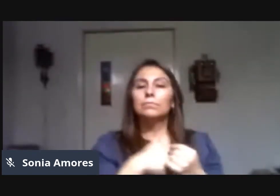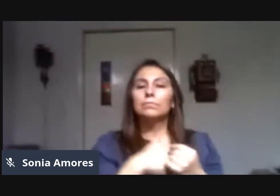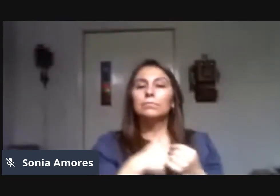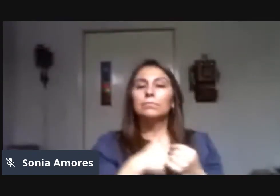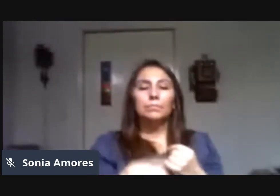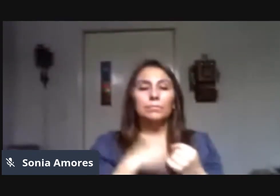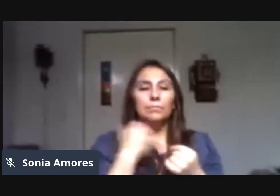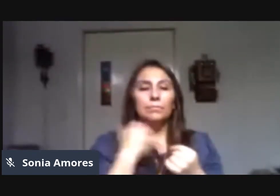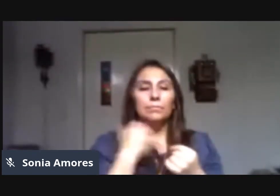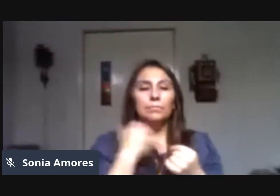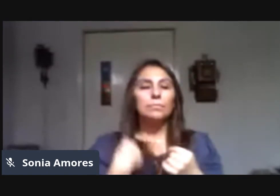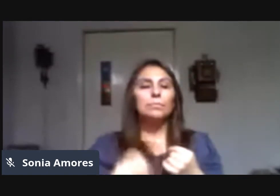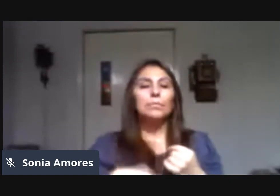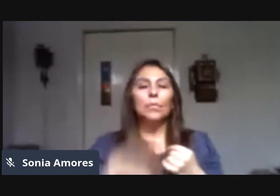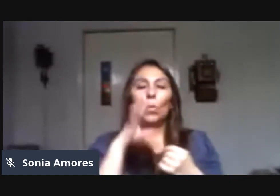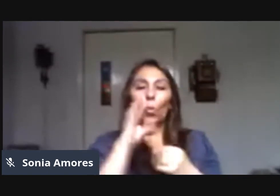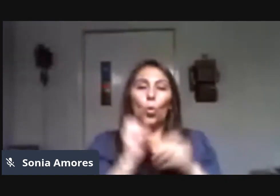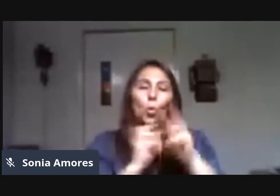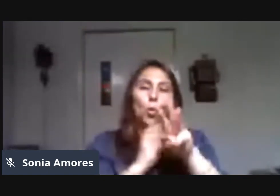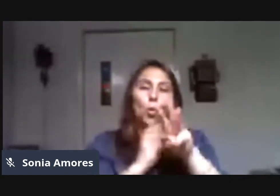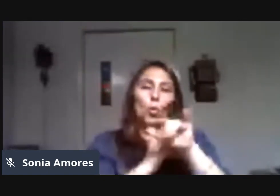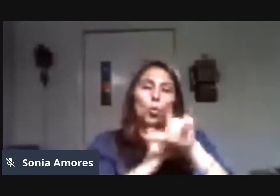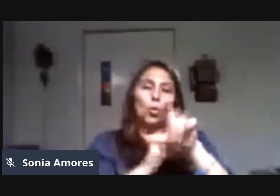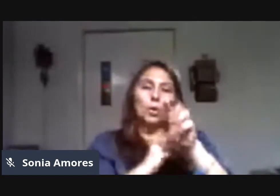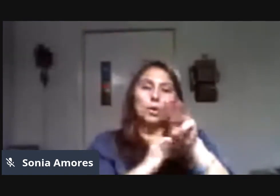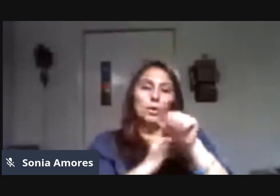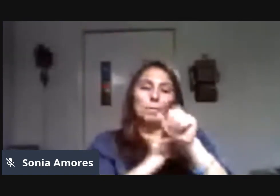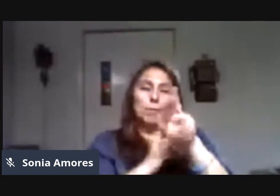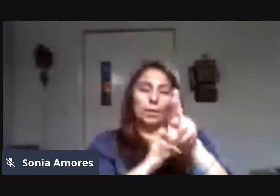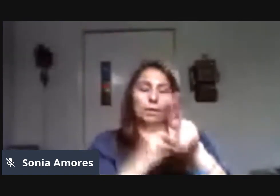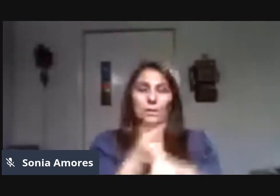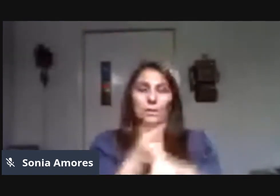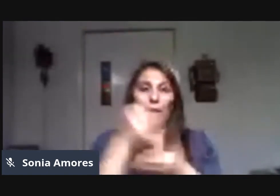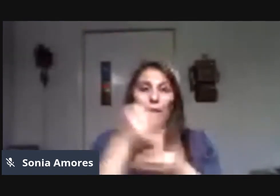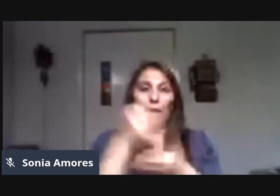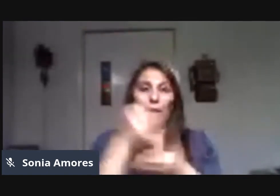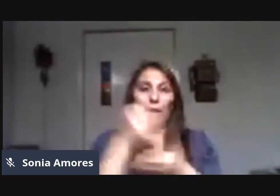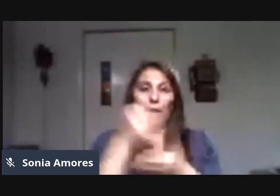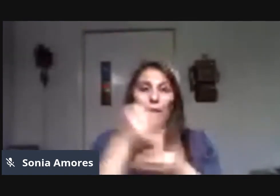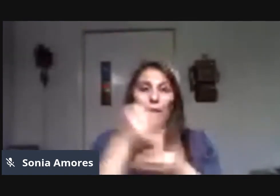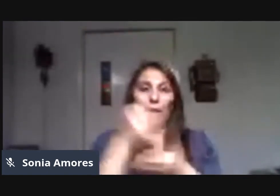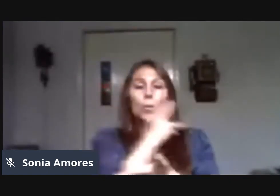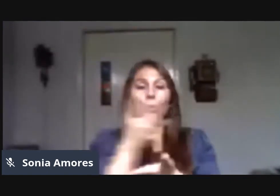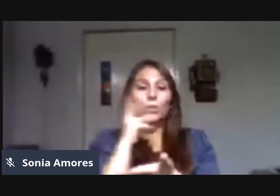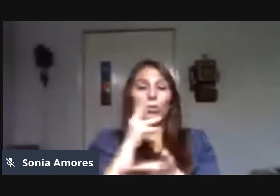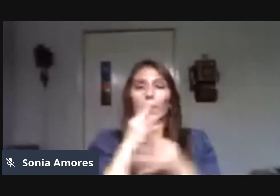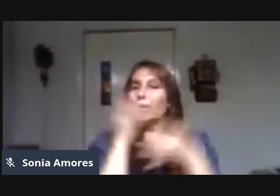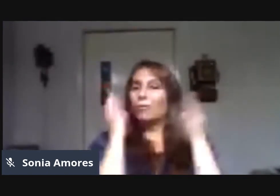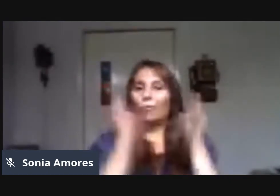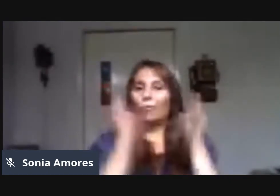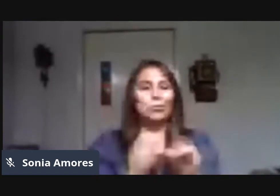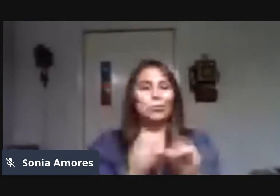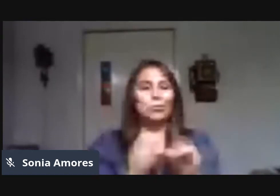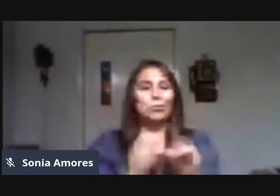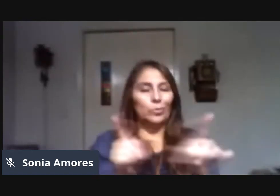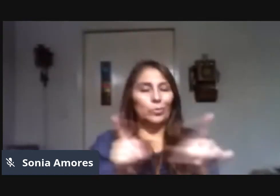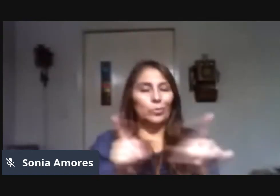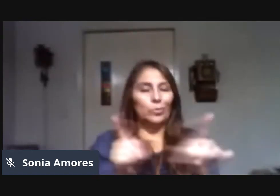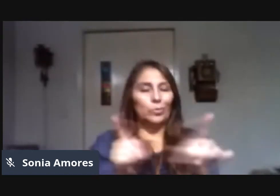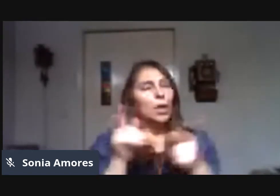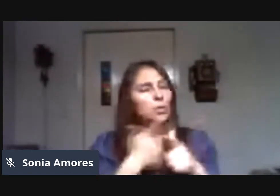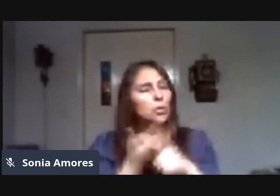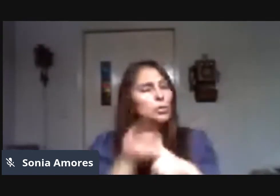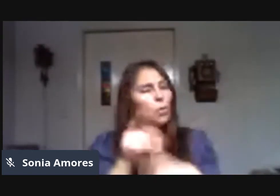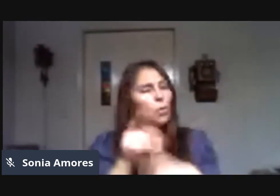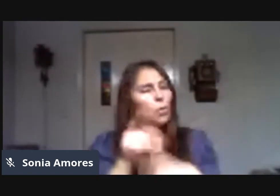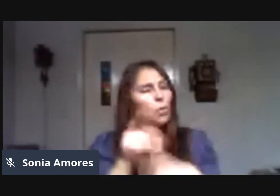señor Héctor Wilmar Olarte: el capitalismo es la promesa no cumplida. En este sentido, ¿qué otras propuestas